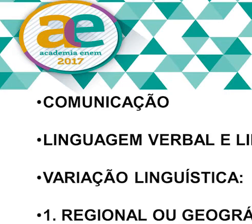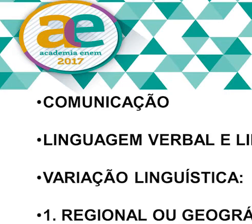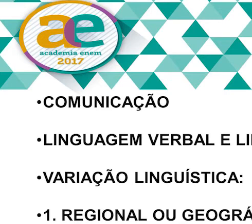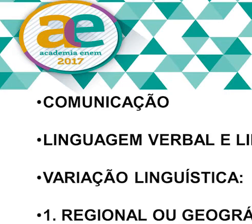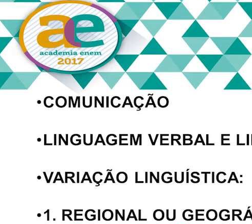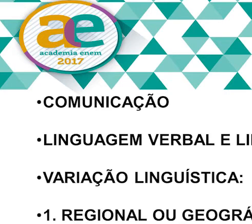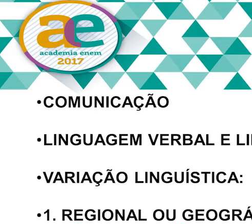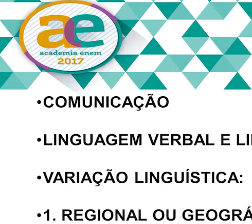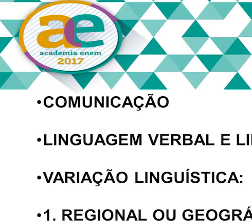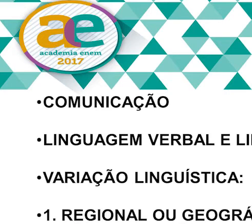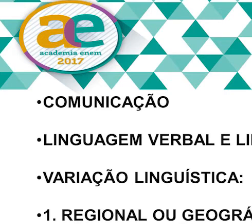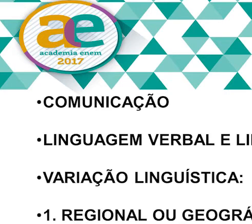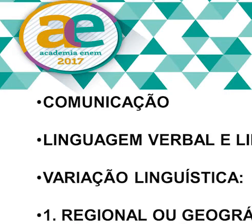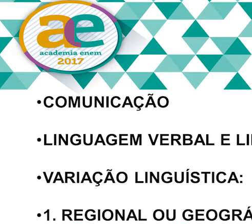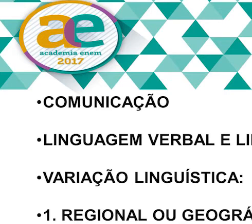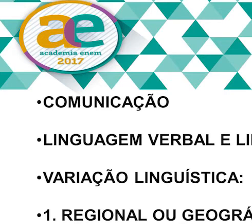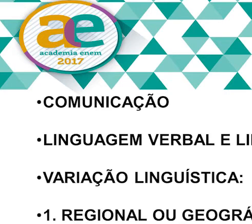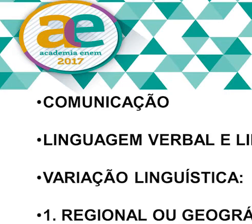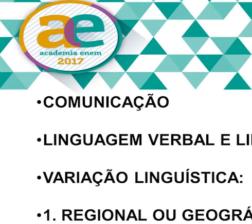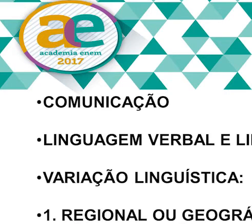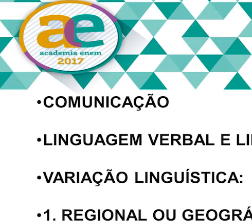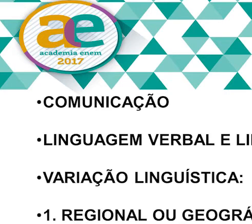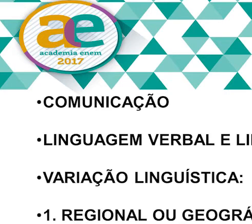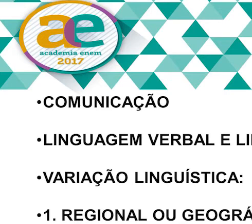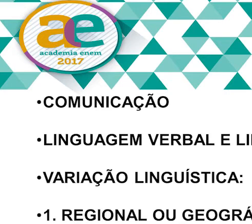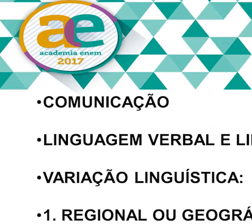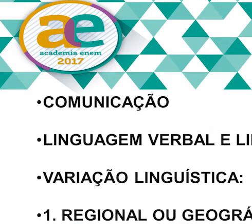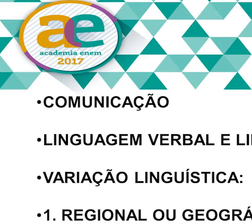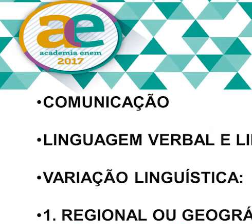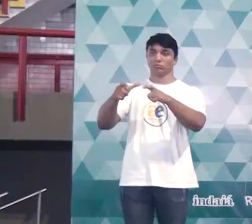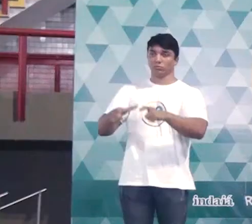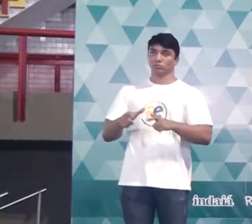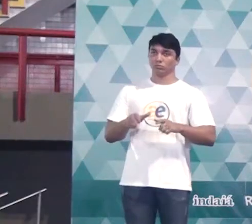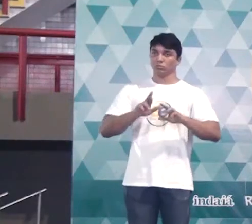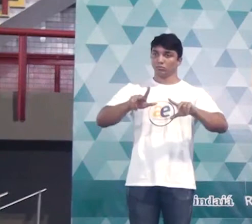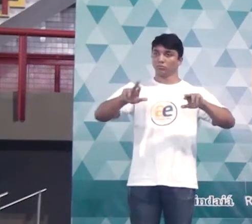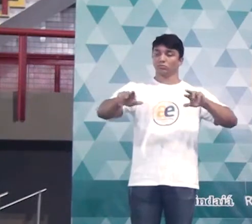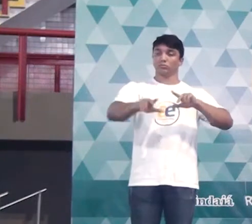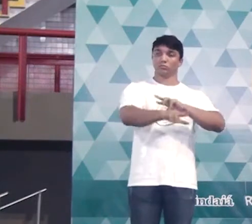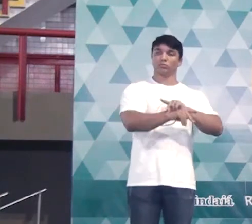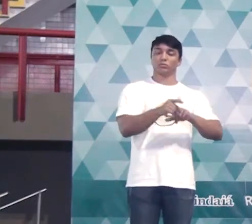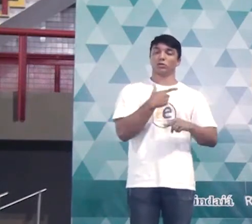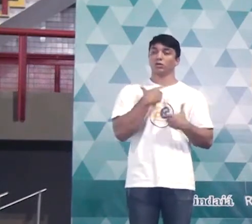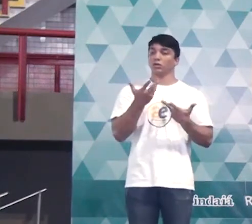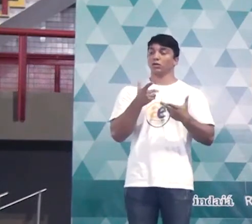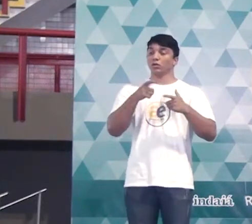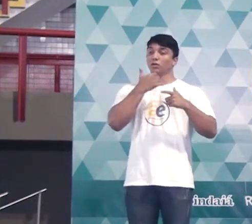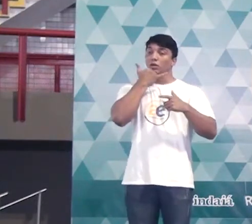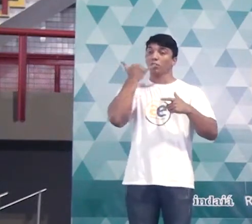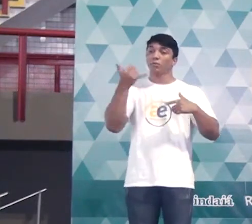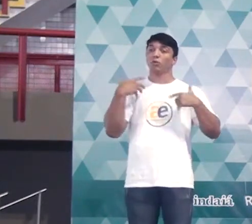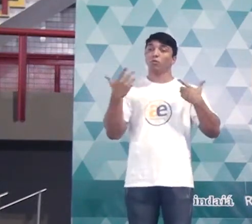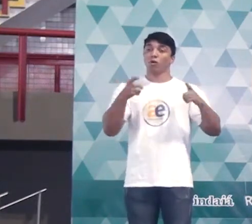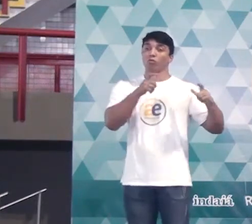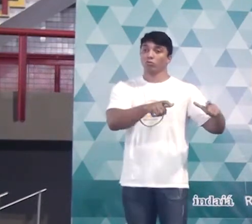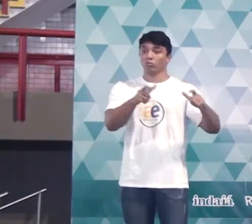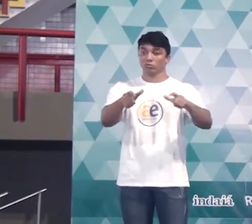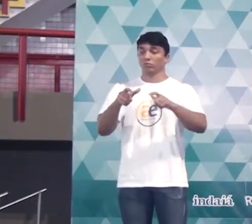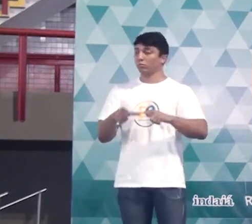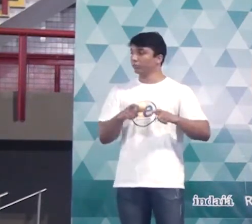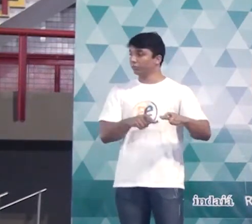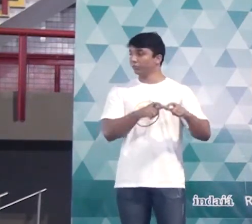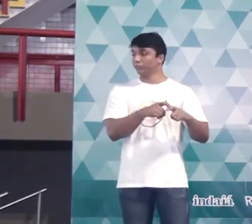é isso? É variação geográfica, é a variação da língua a depender da